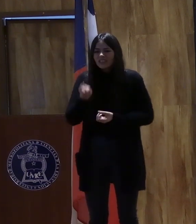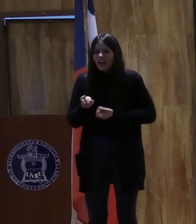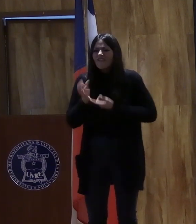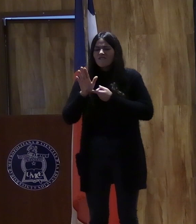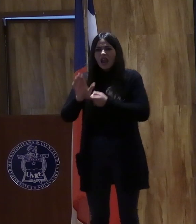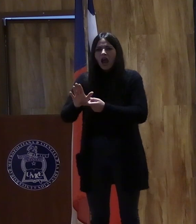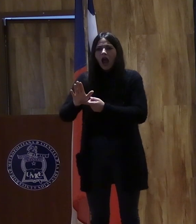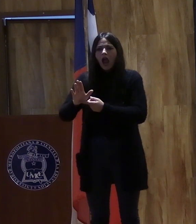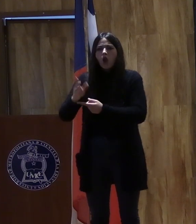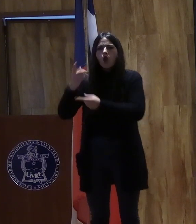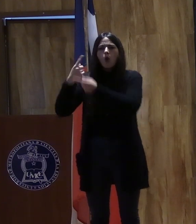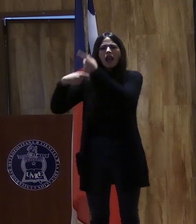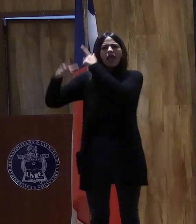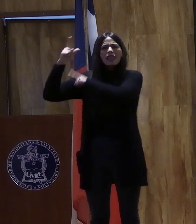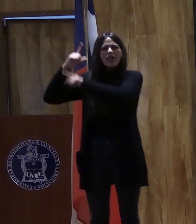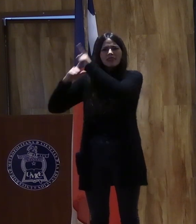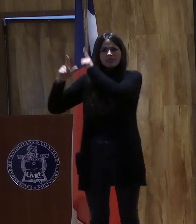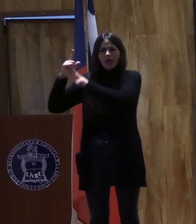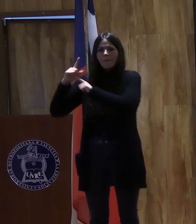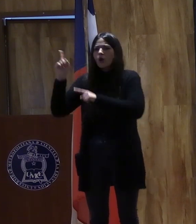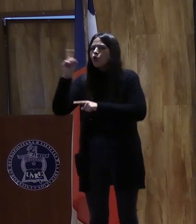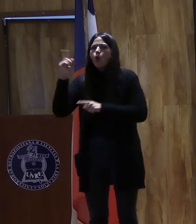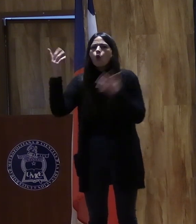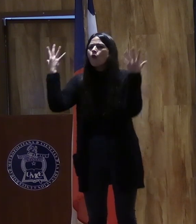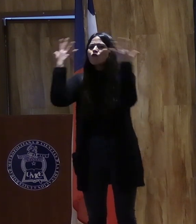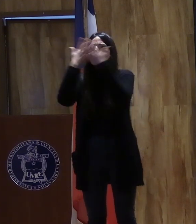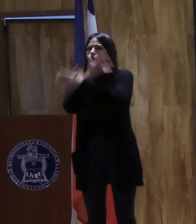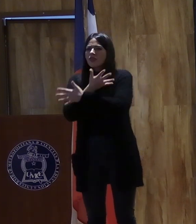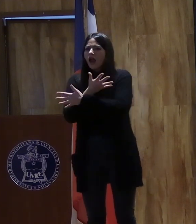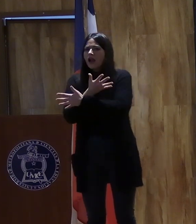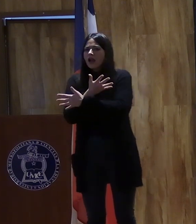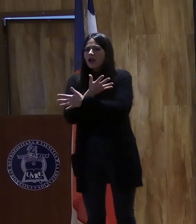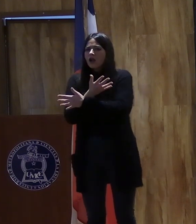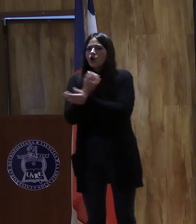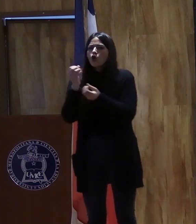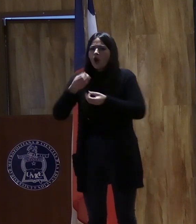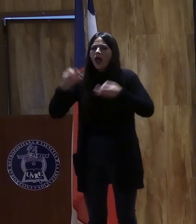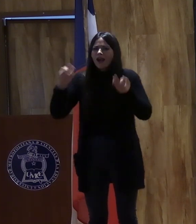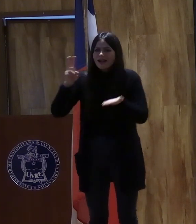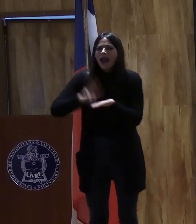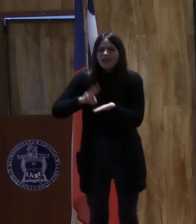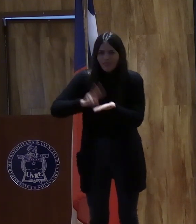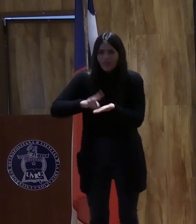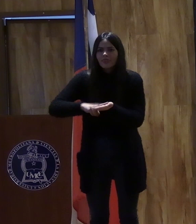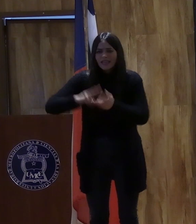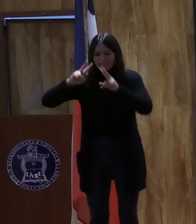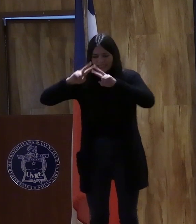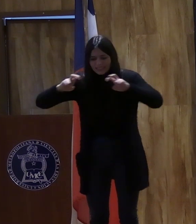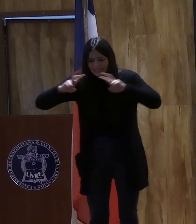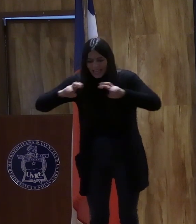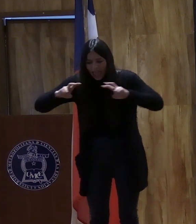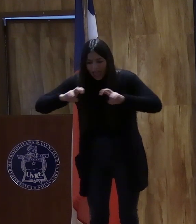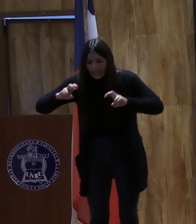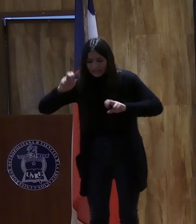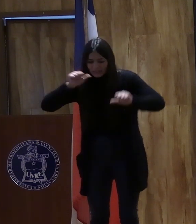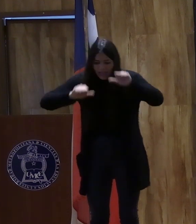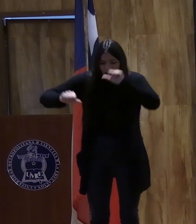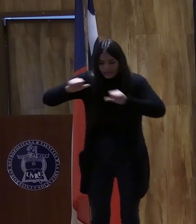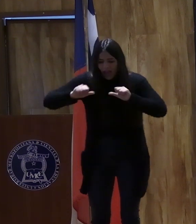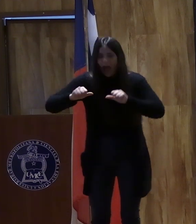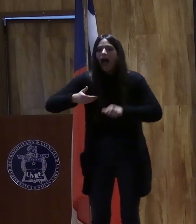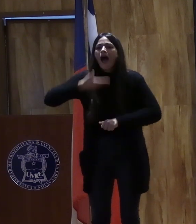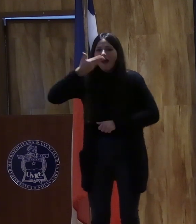pero no confundamos los mitos y leyendas con una realidad. La ciencia habla de la realidad, no habla